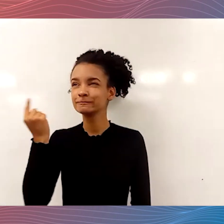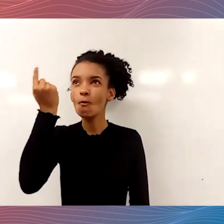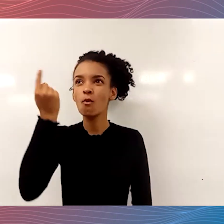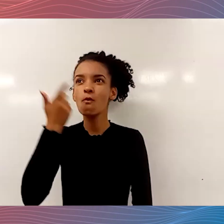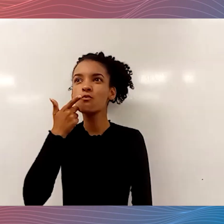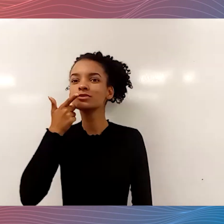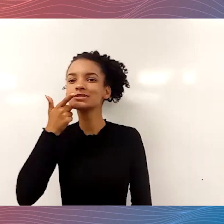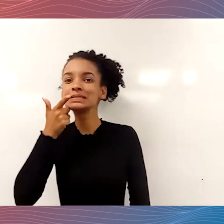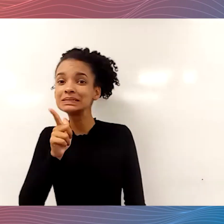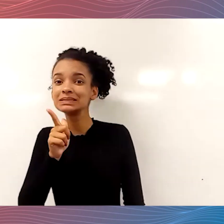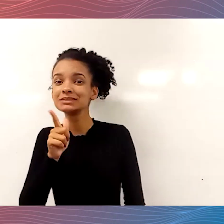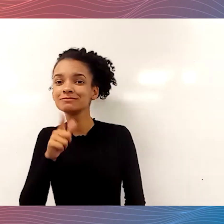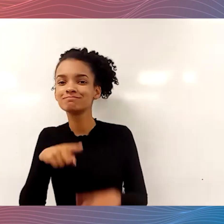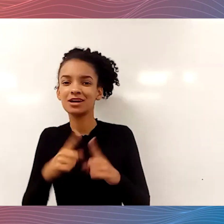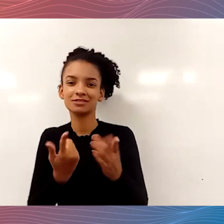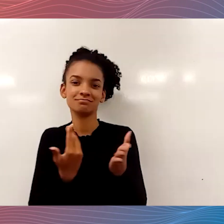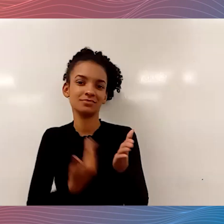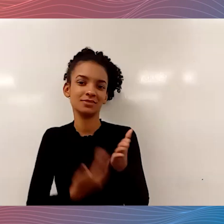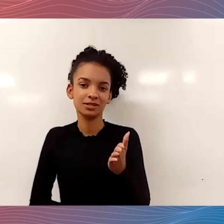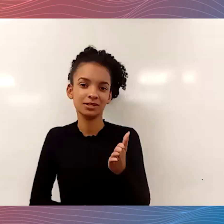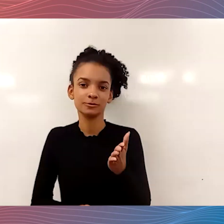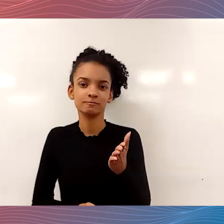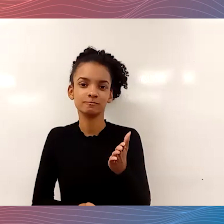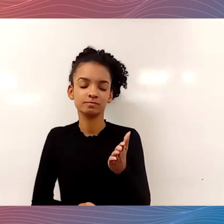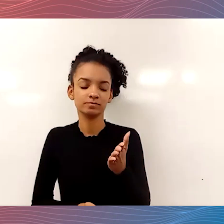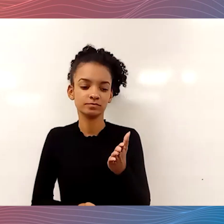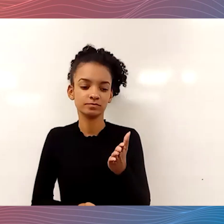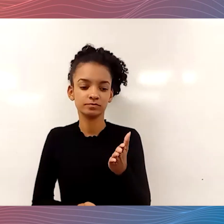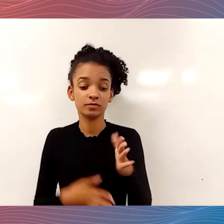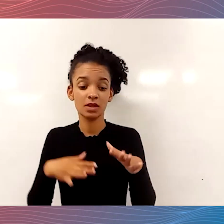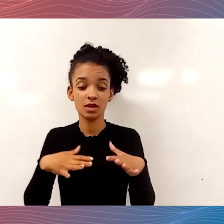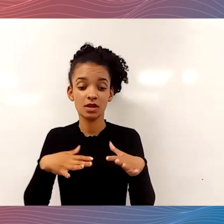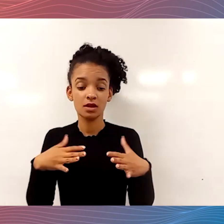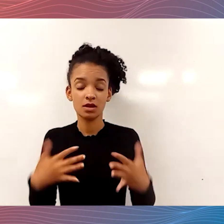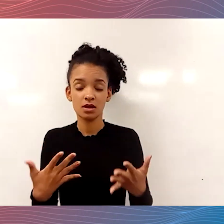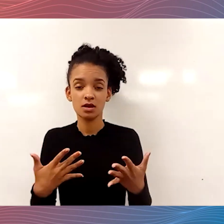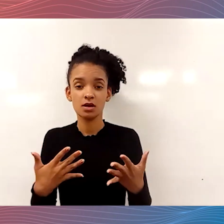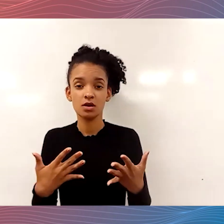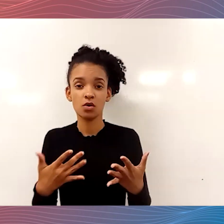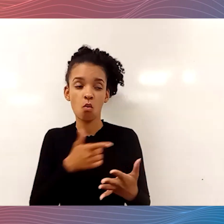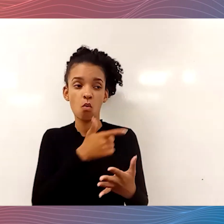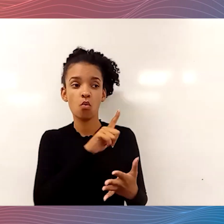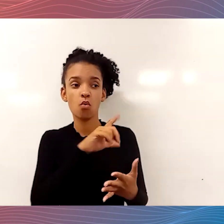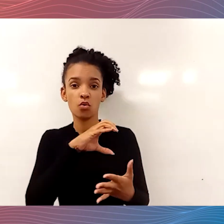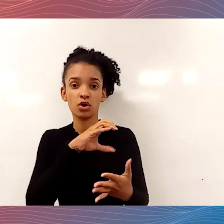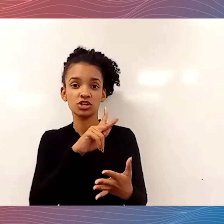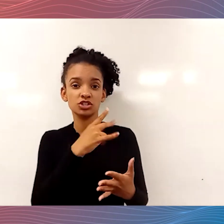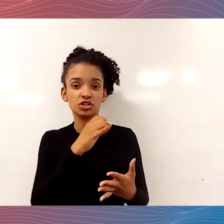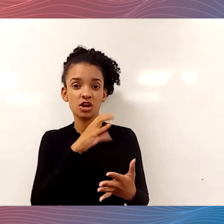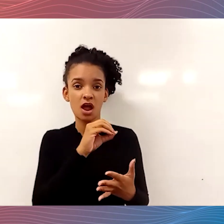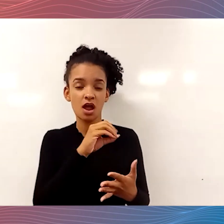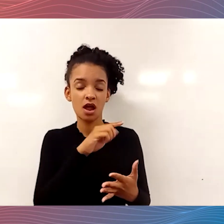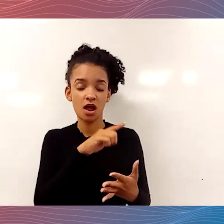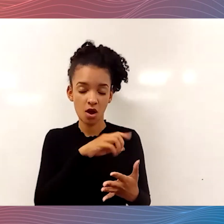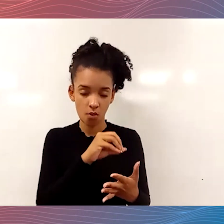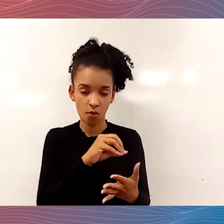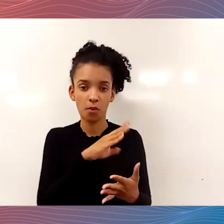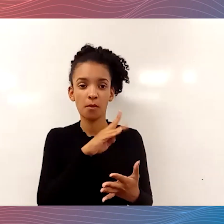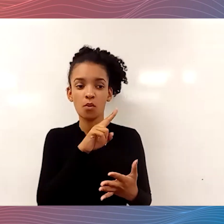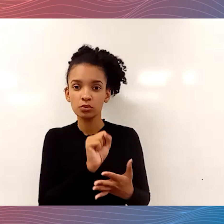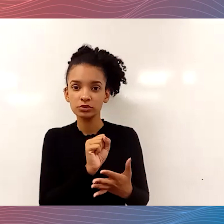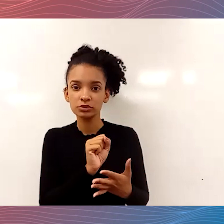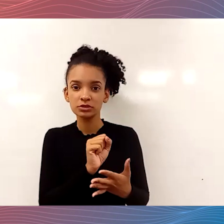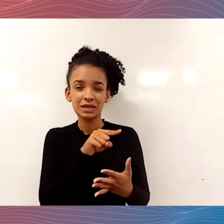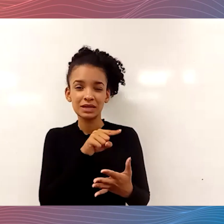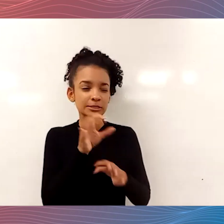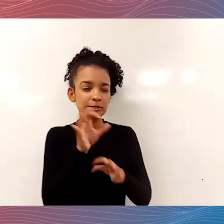o Chicago Bulls preparou o máximo que podem e estavam prontos para levar o título.